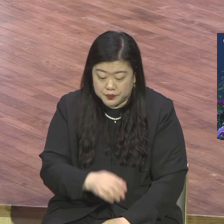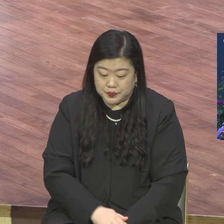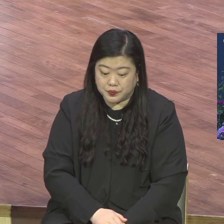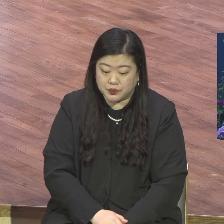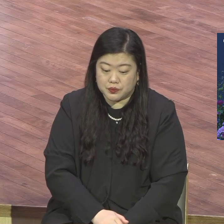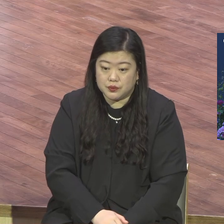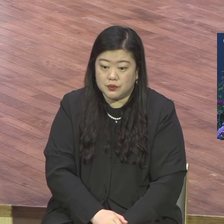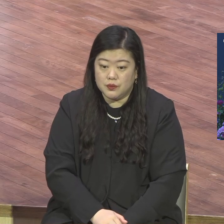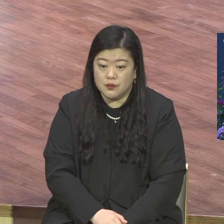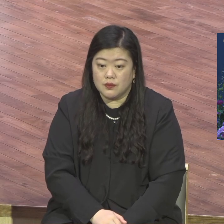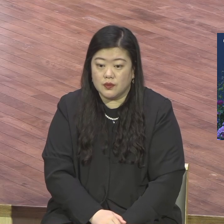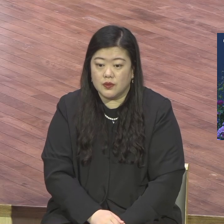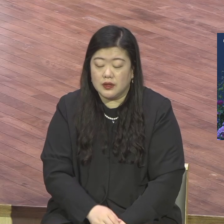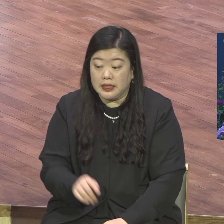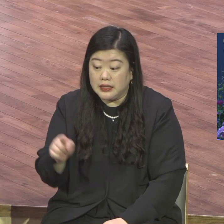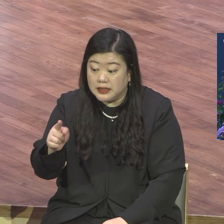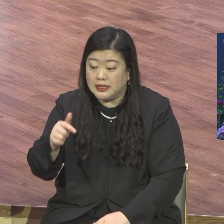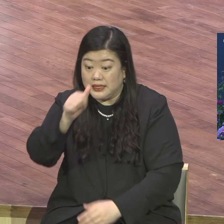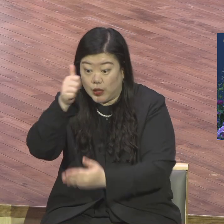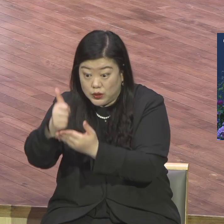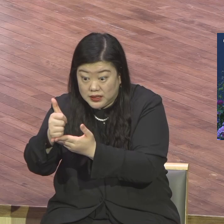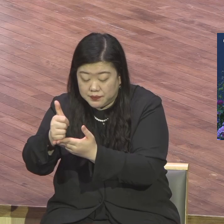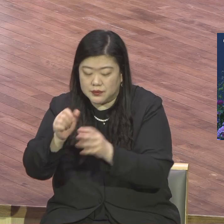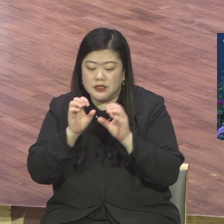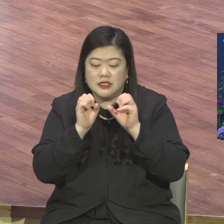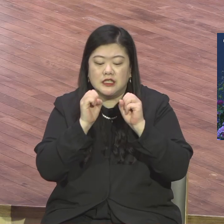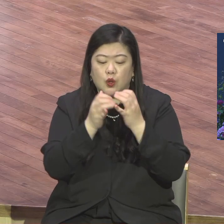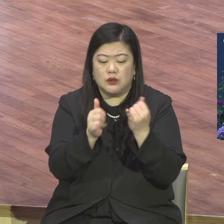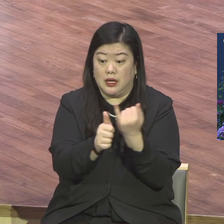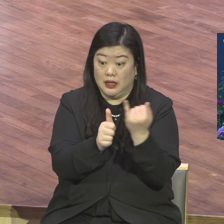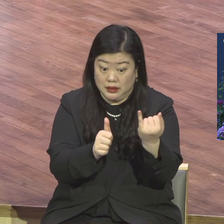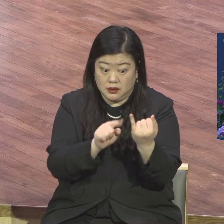하는지를 그분들은 잘 알아요.